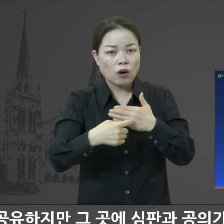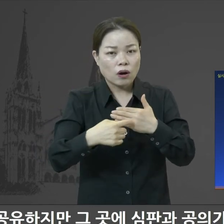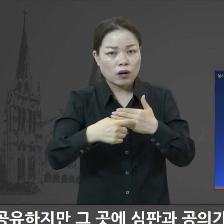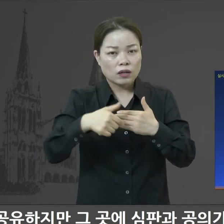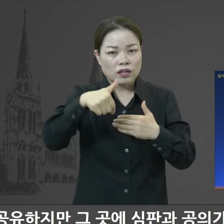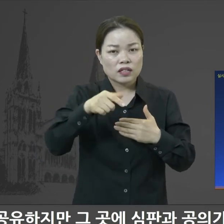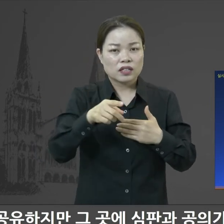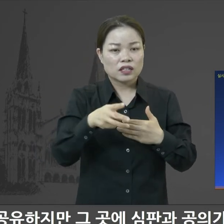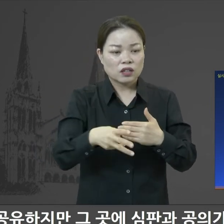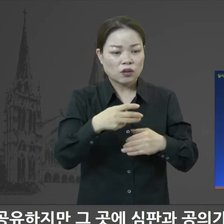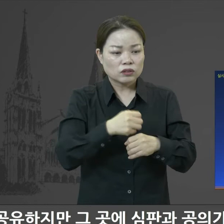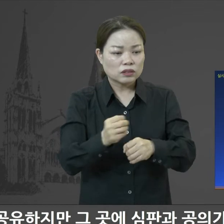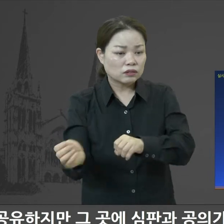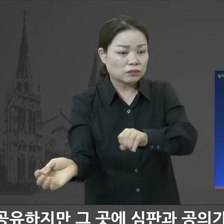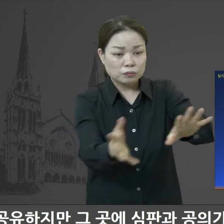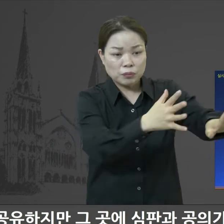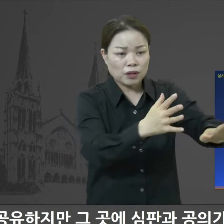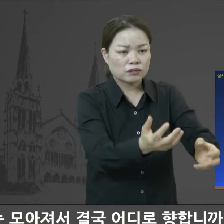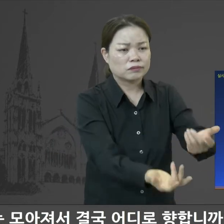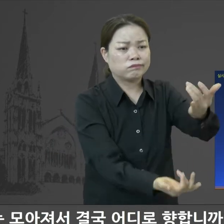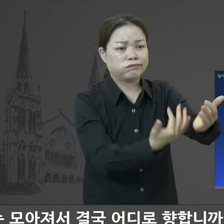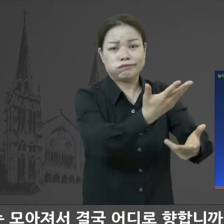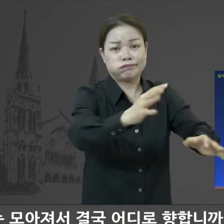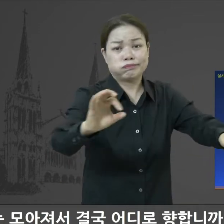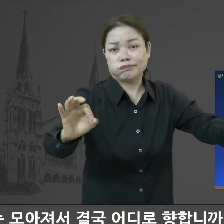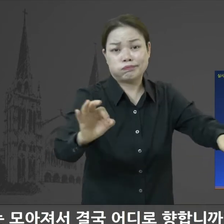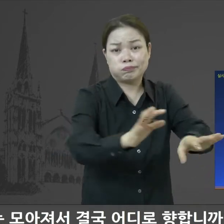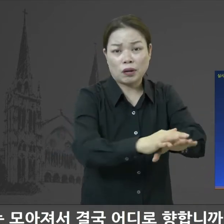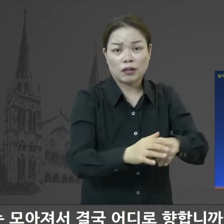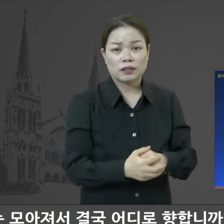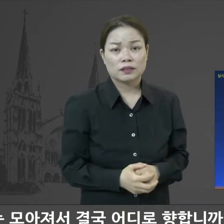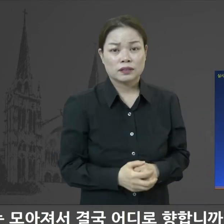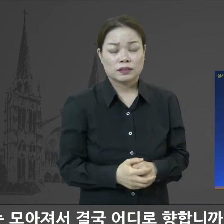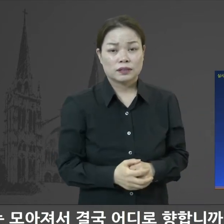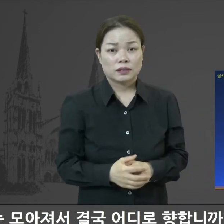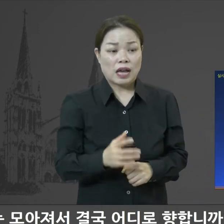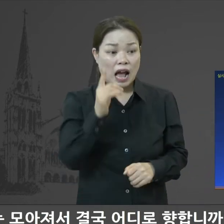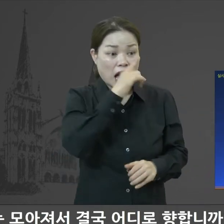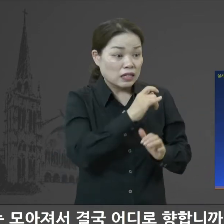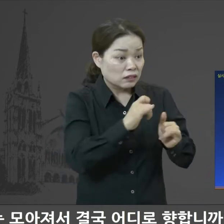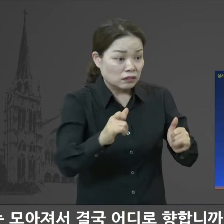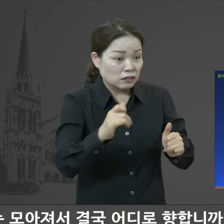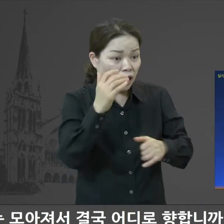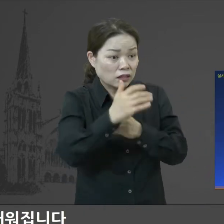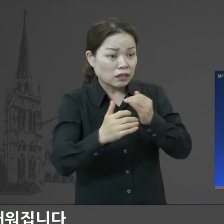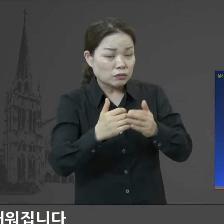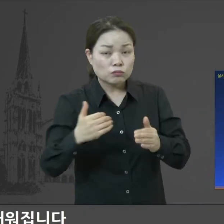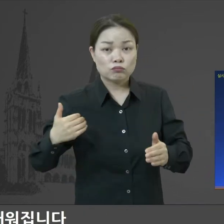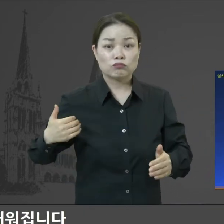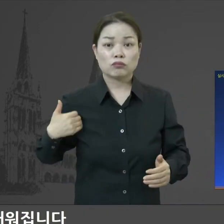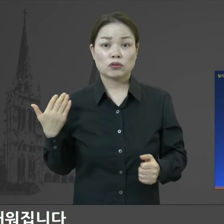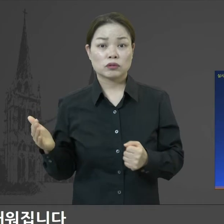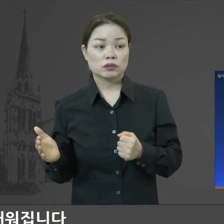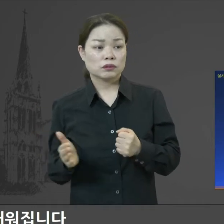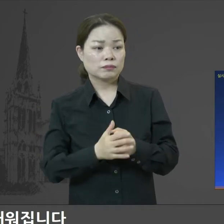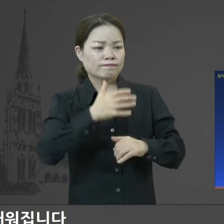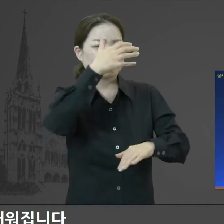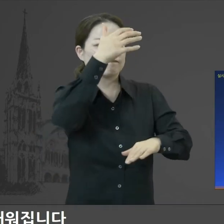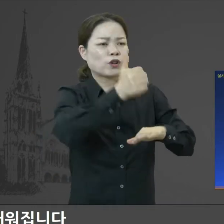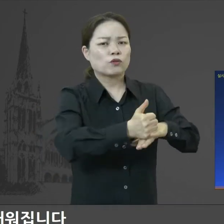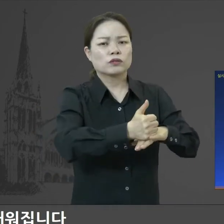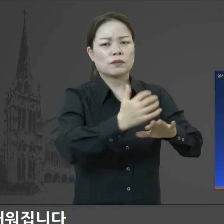화로로 향하죠. 결국 불태워집니다. 그렇게 아기는 하나님이 알지 못하니 결국 심판을 받게 될 것이라고